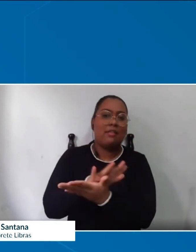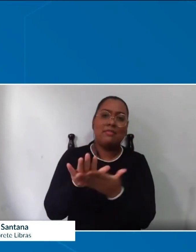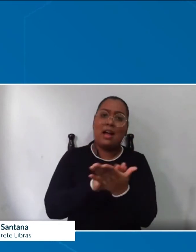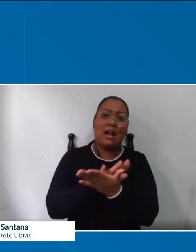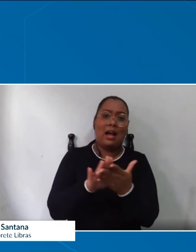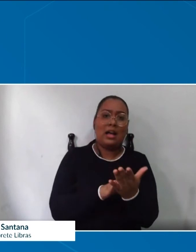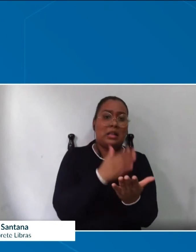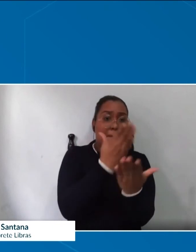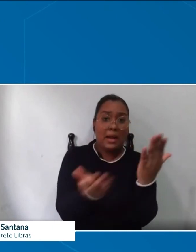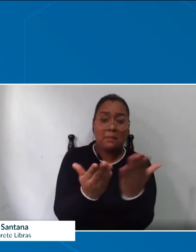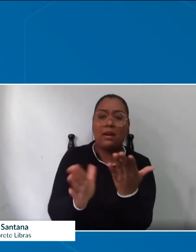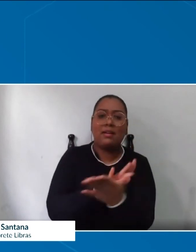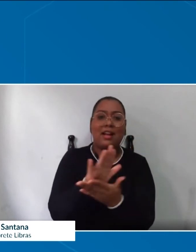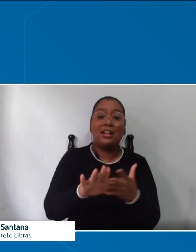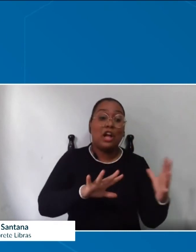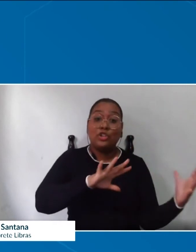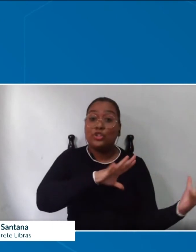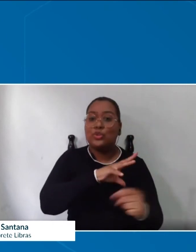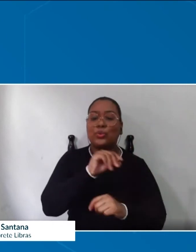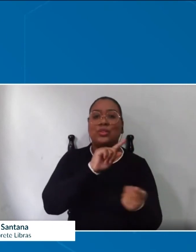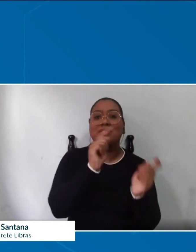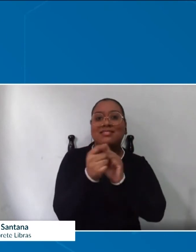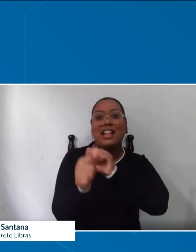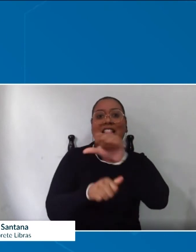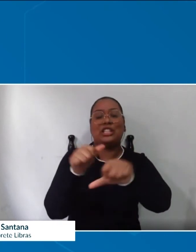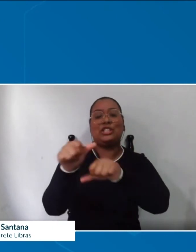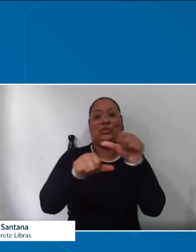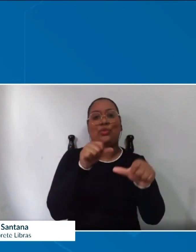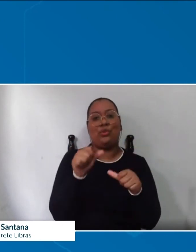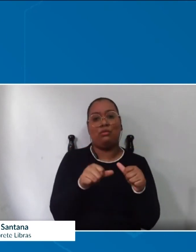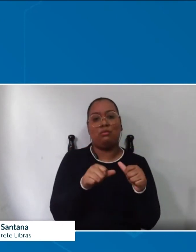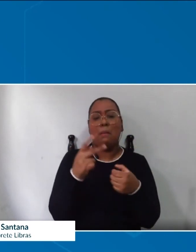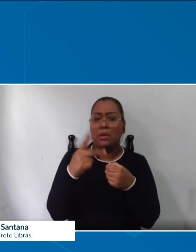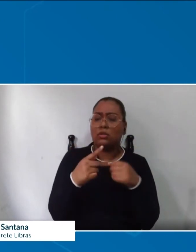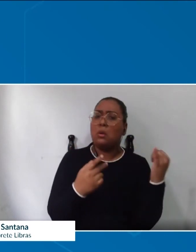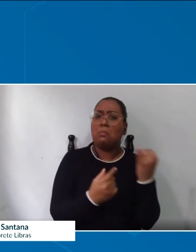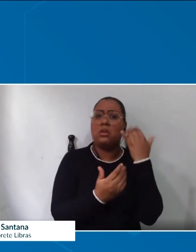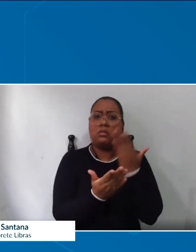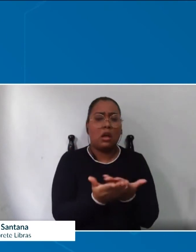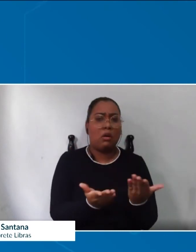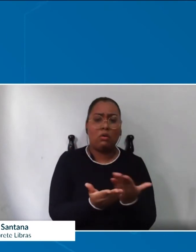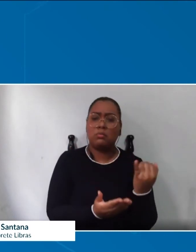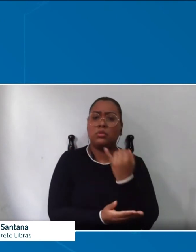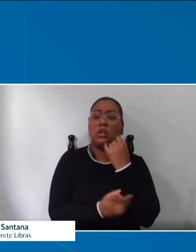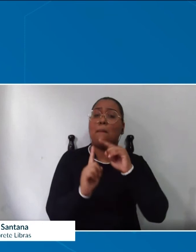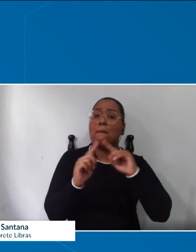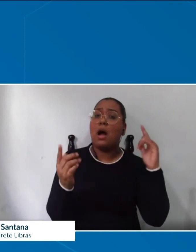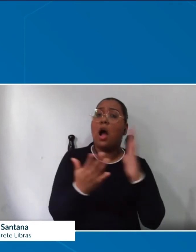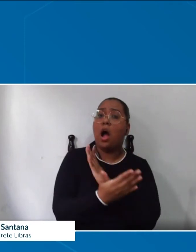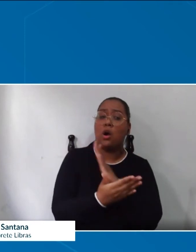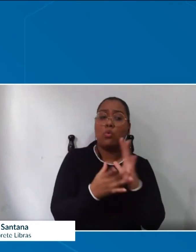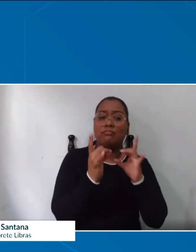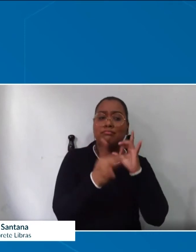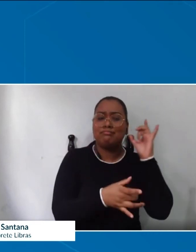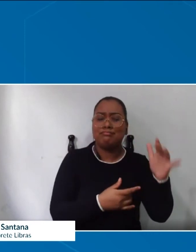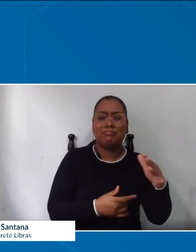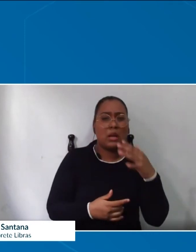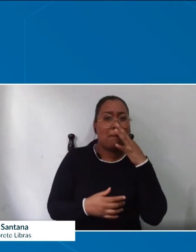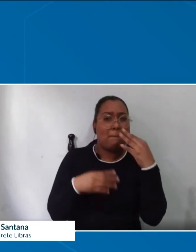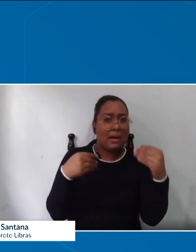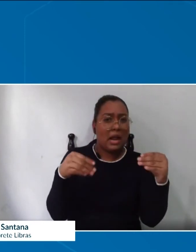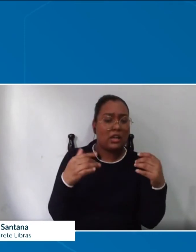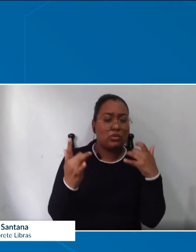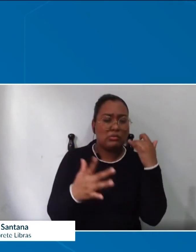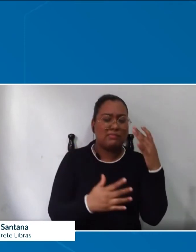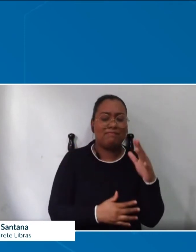transforma, né? E o plástico, ele foi muito importante para a gente, tem sido até hoje. Mas existem alguns resíduos plásticos que realmente